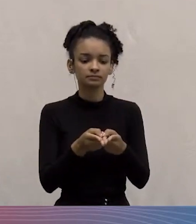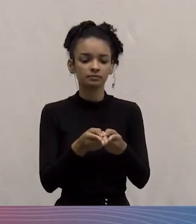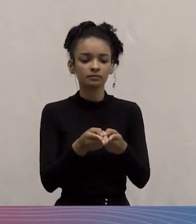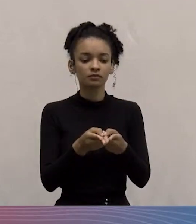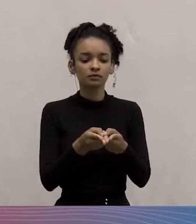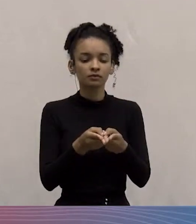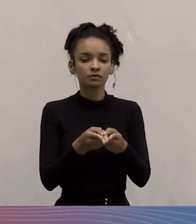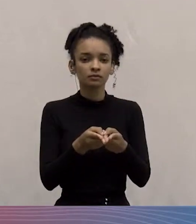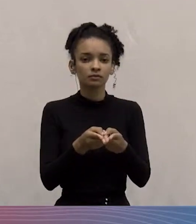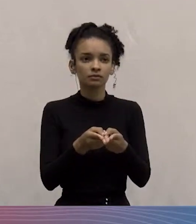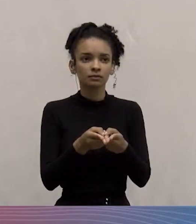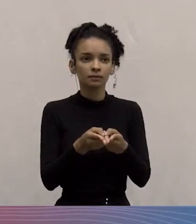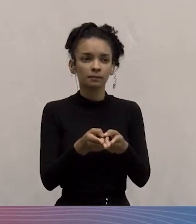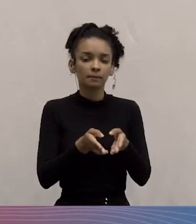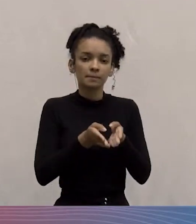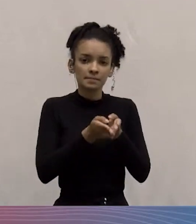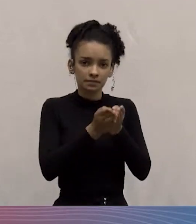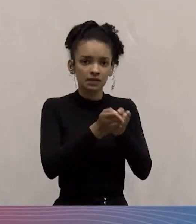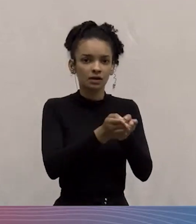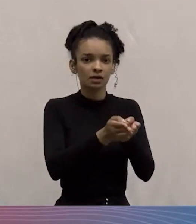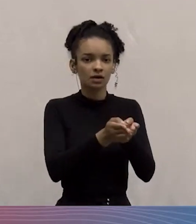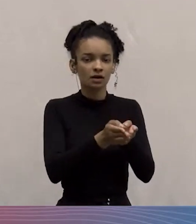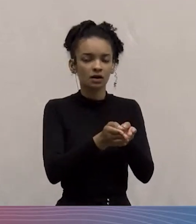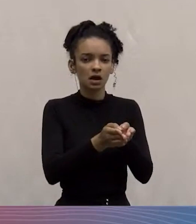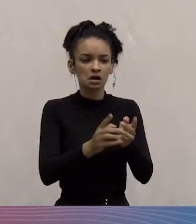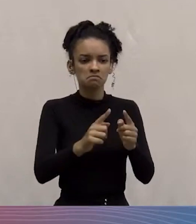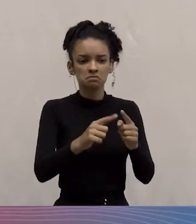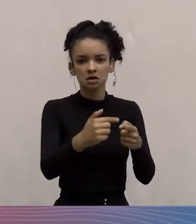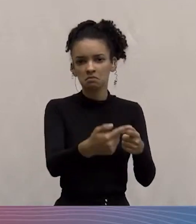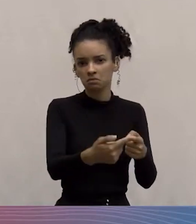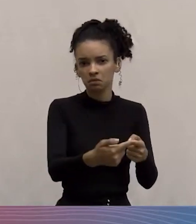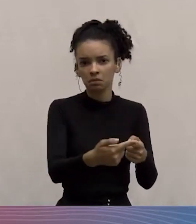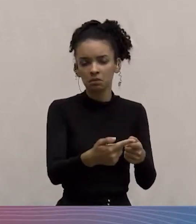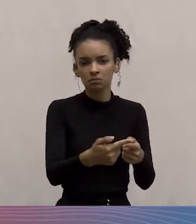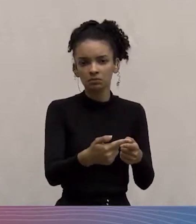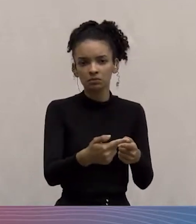Saindo da arca, não muito tempo depois,